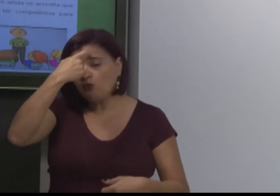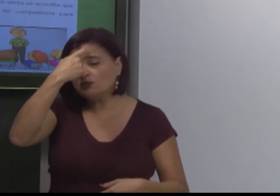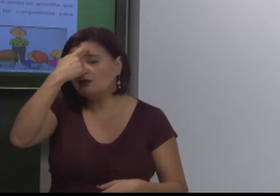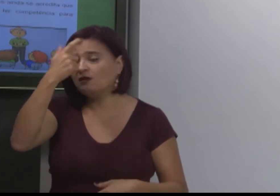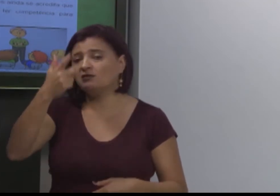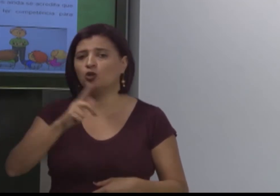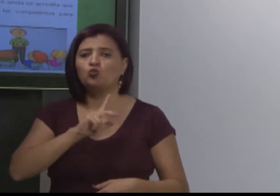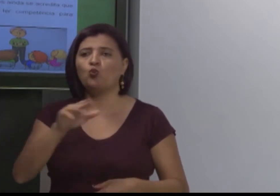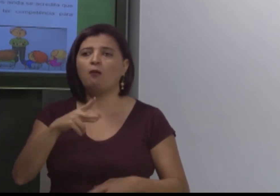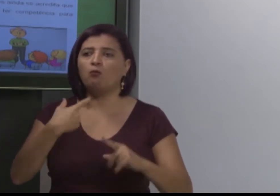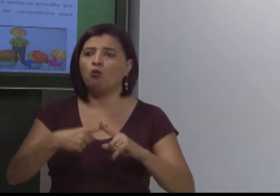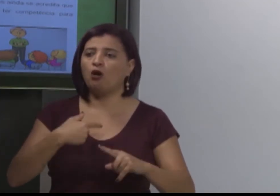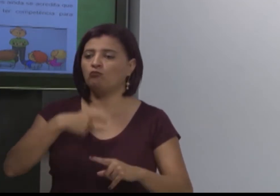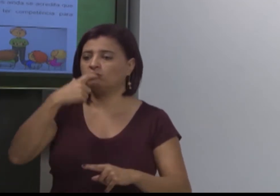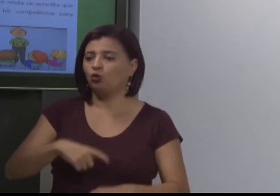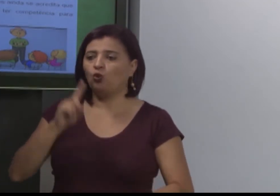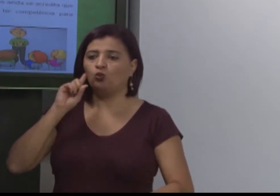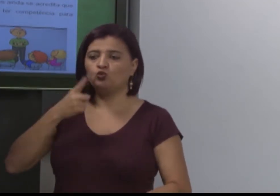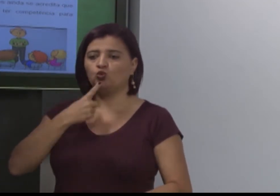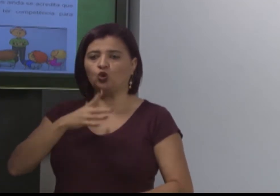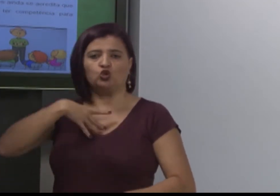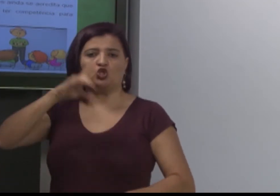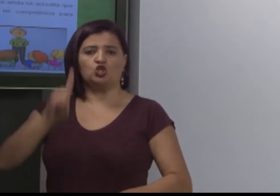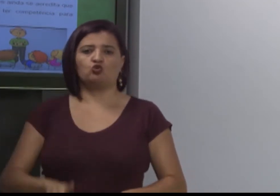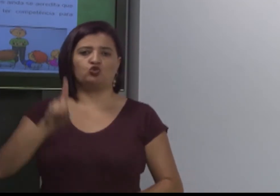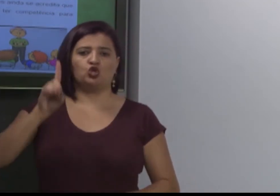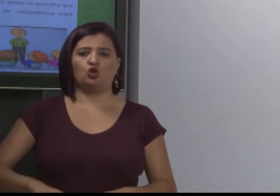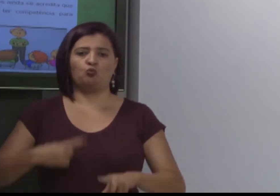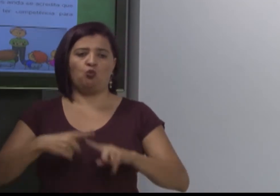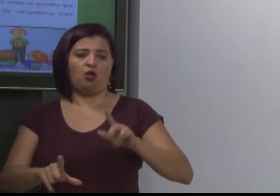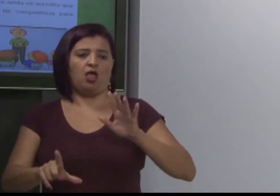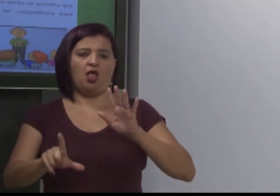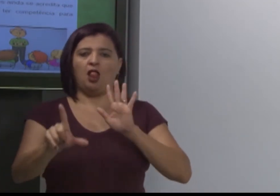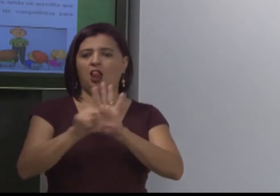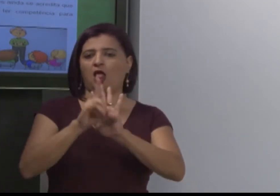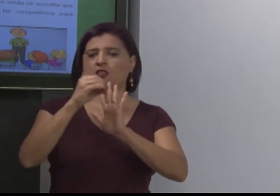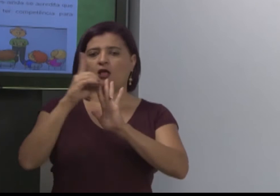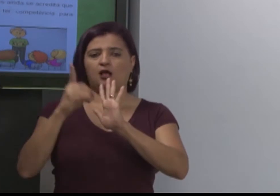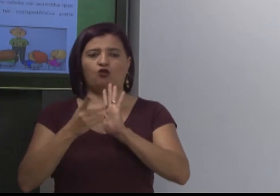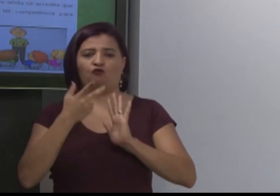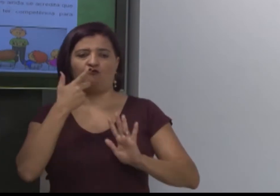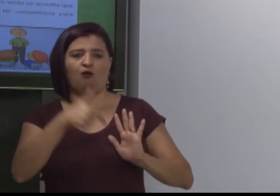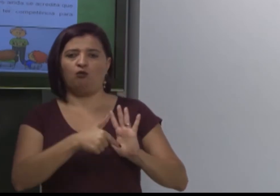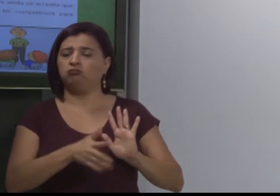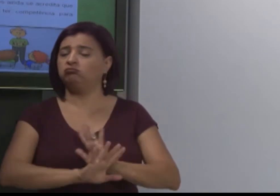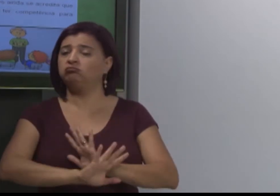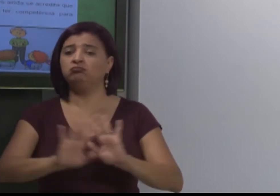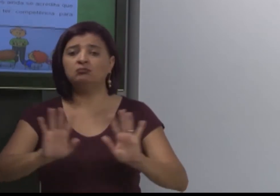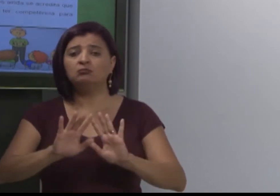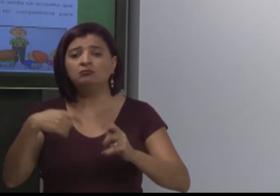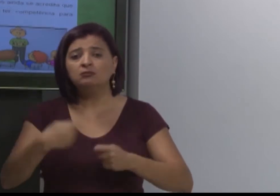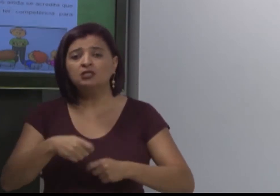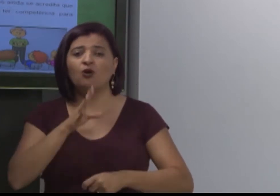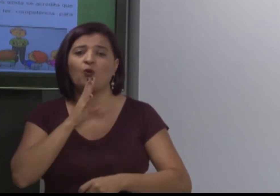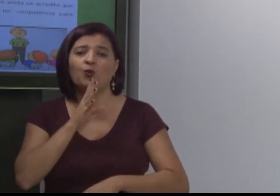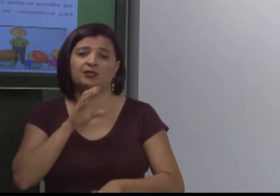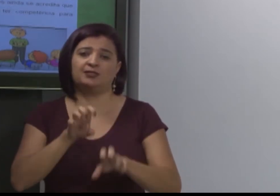esse conhecimento profundo e ter consciência de que eu sou surdo, eu tenho direito porque está no decreto? Não é